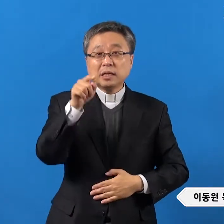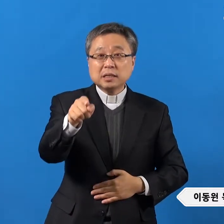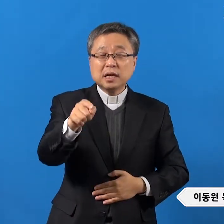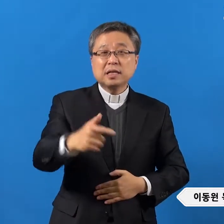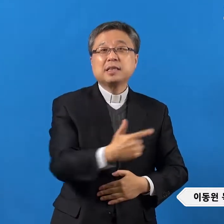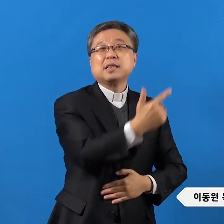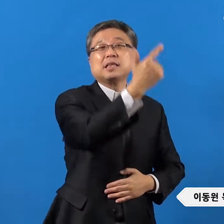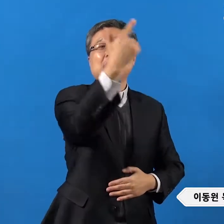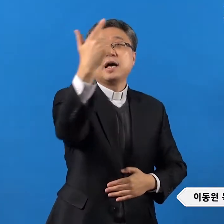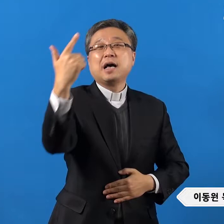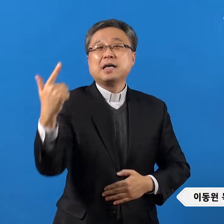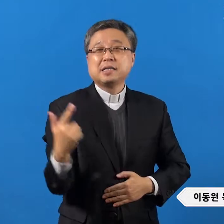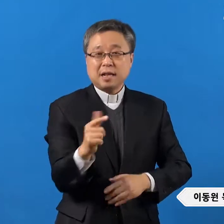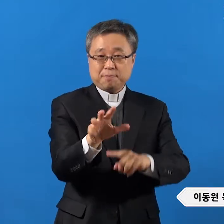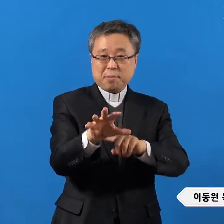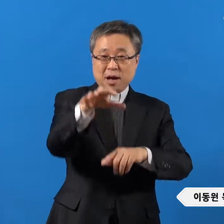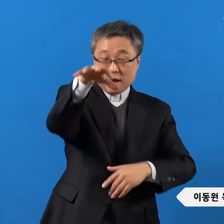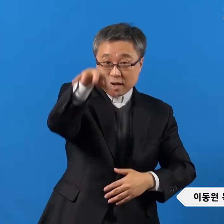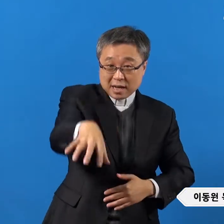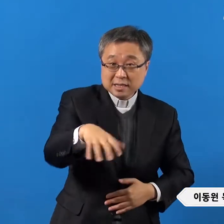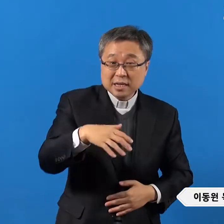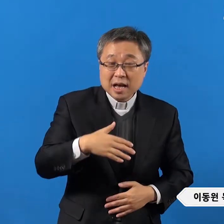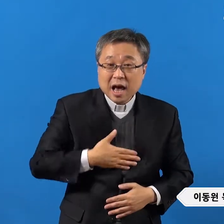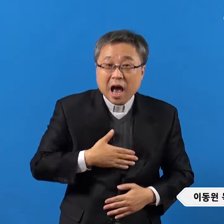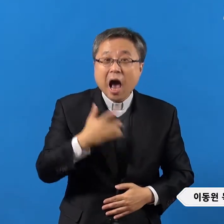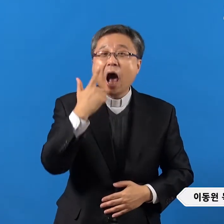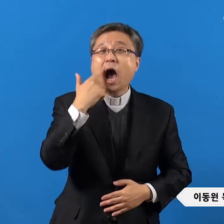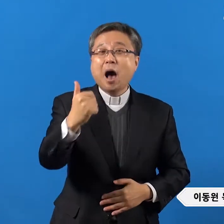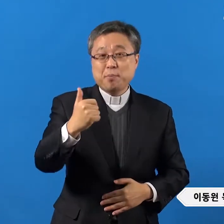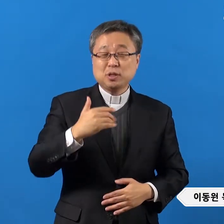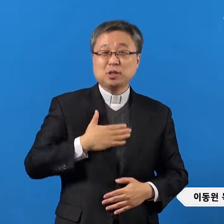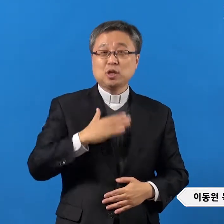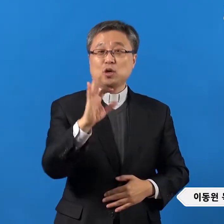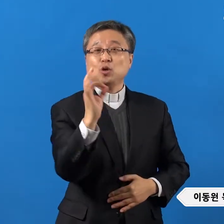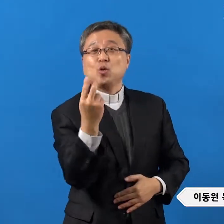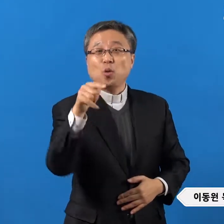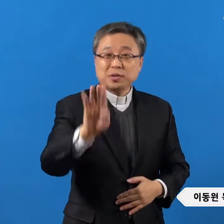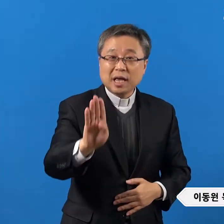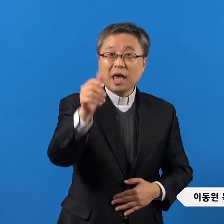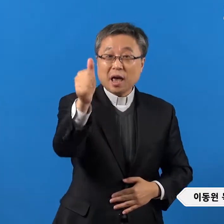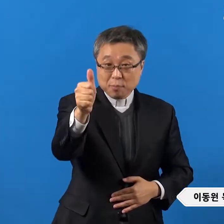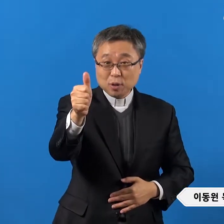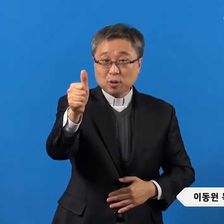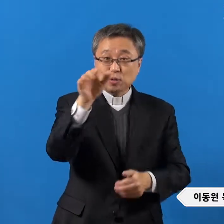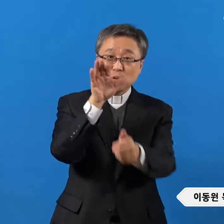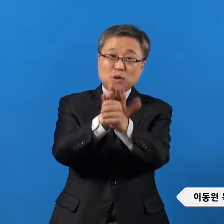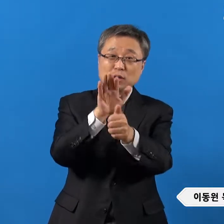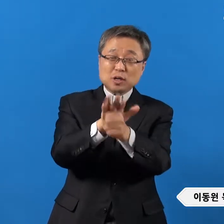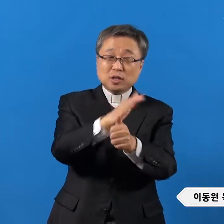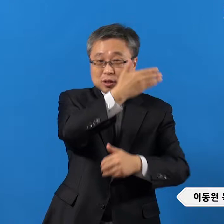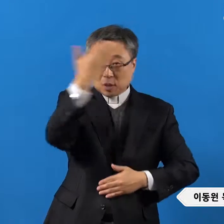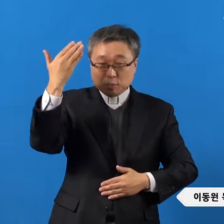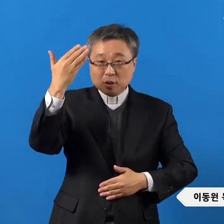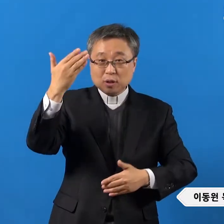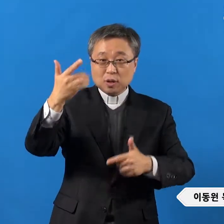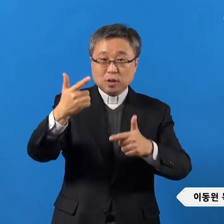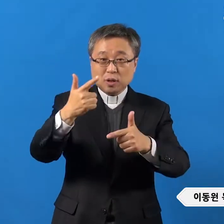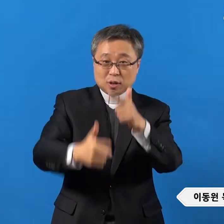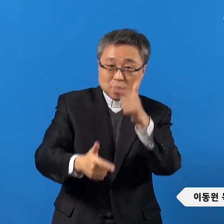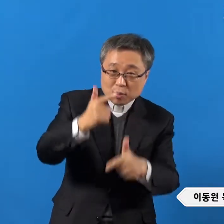나사렛 마을에서 그 아버지 요셉을 도와 젊은 목수의 조수로서 일하고 있었을 때